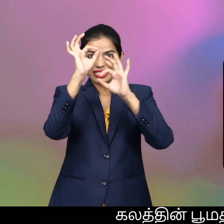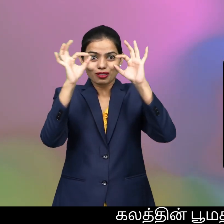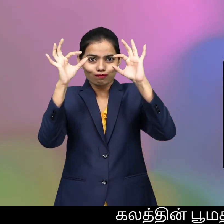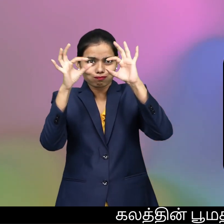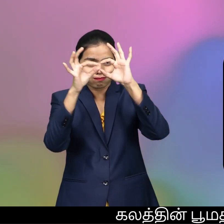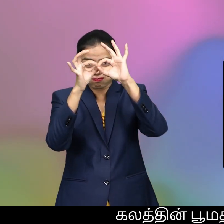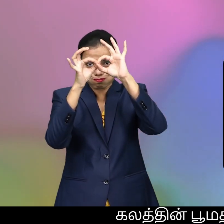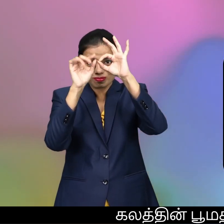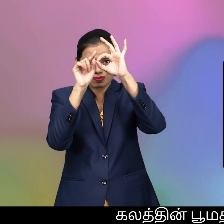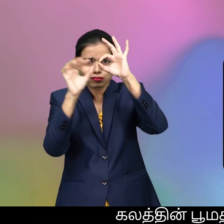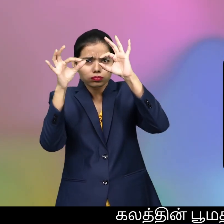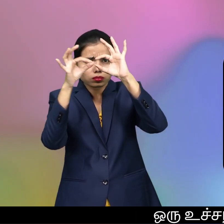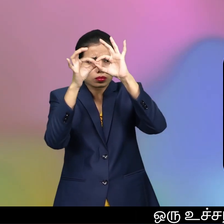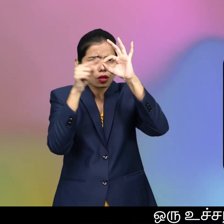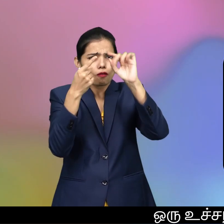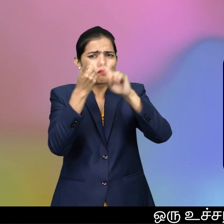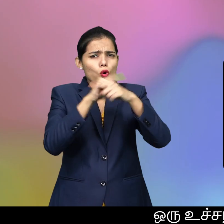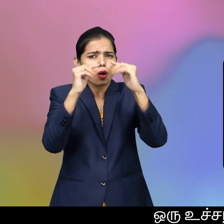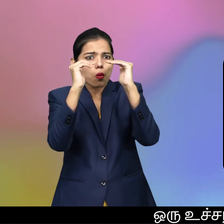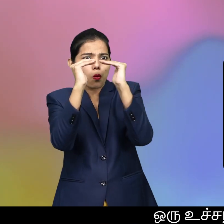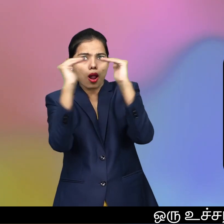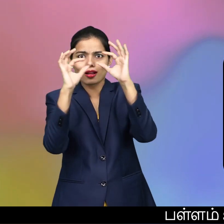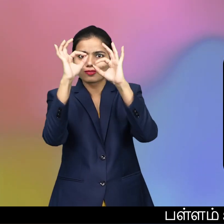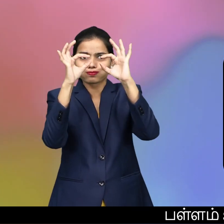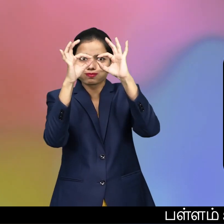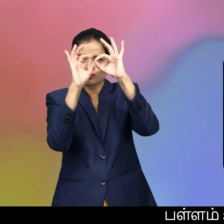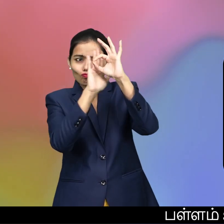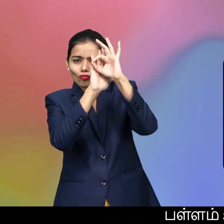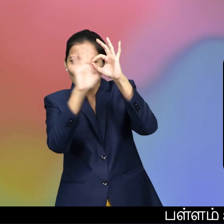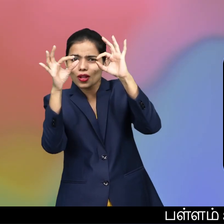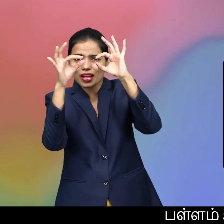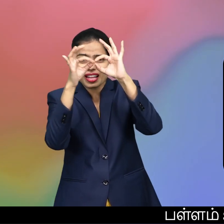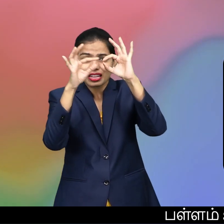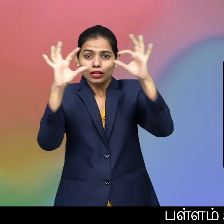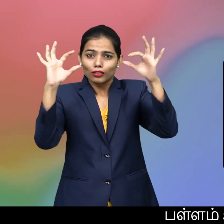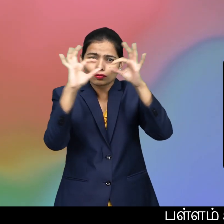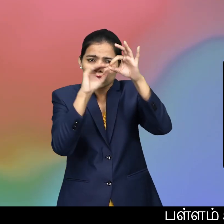உயிரணுவின் மெட்டாஃபேஸ் தட்டில் ஒரு உச்சநிலை அல்லது பள்ளம் உருவாகிறது.